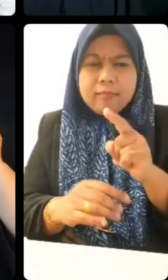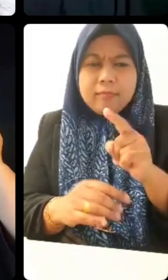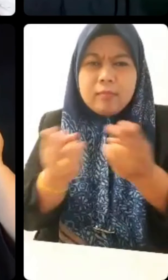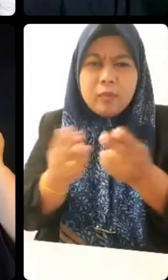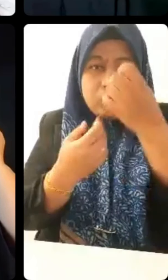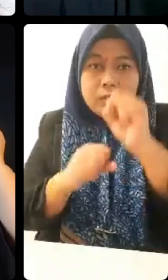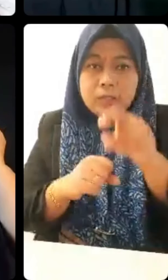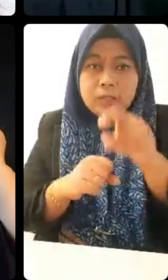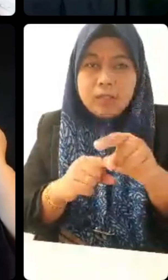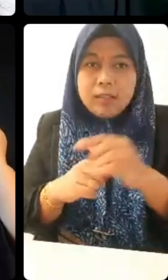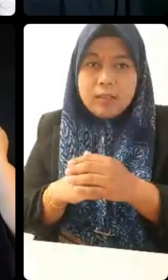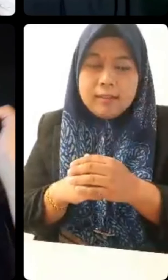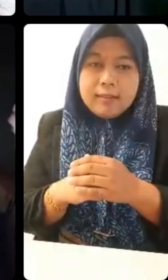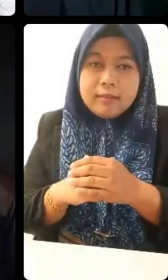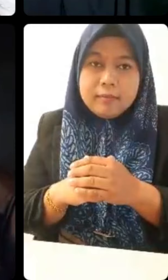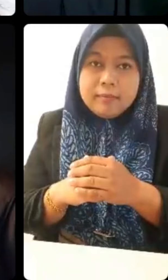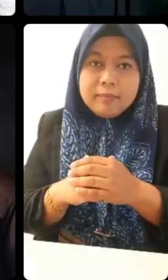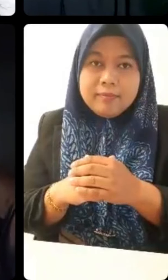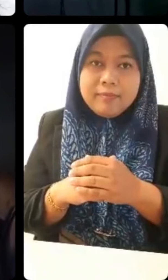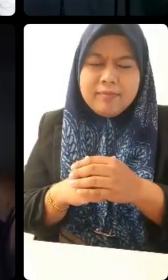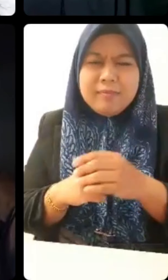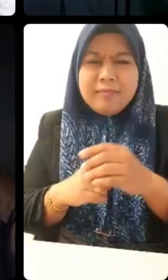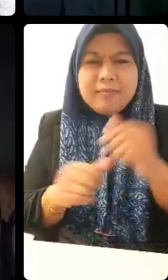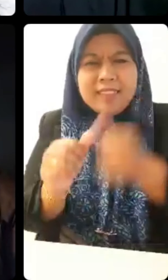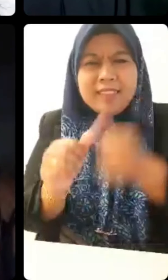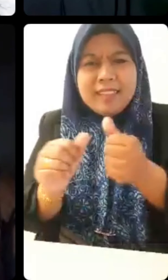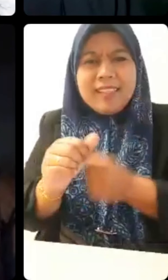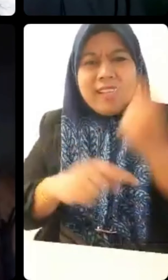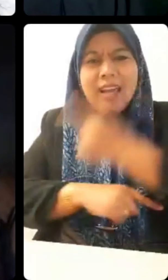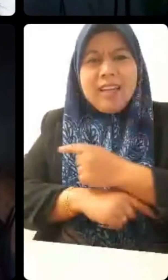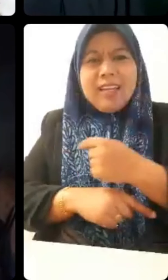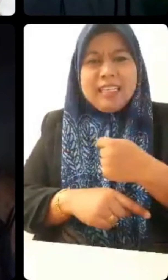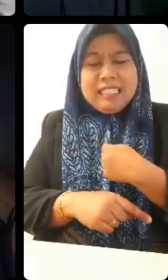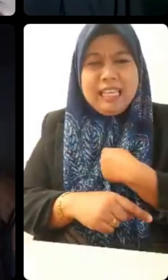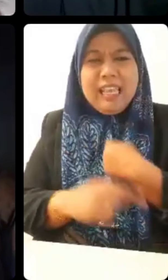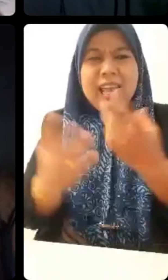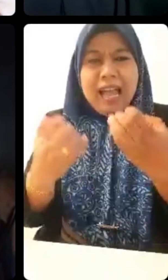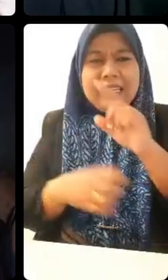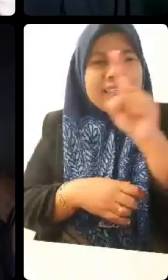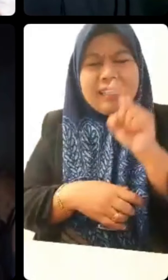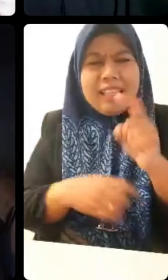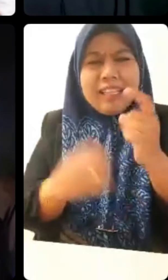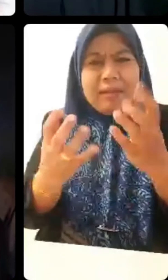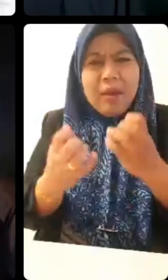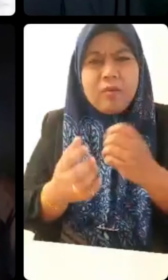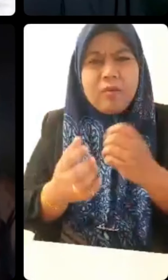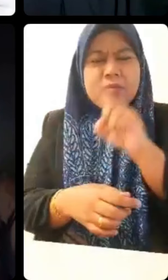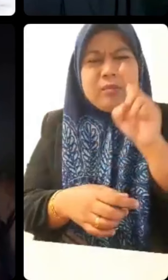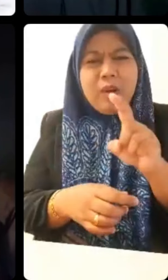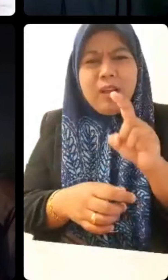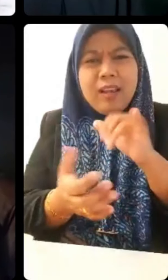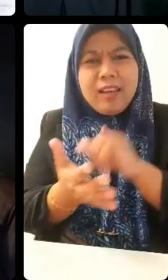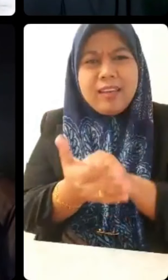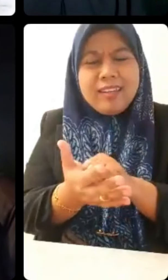soalan yang sehingga hari ini saya belum dapat menjawab sepenuhnya. Okey, soalan itu berupa begini, macam ni.